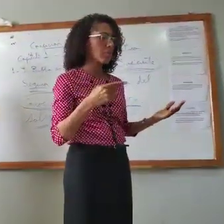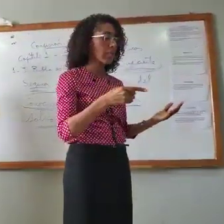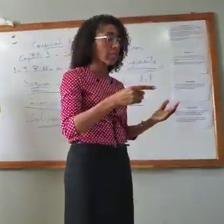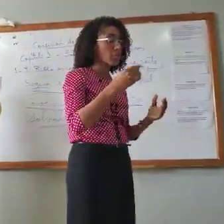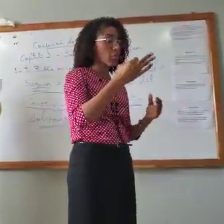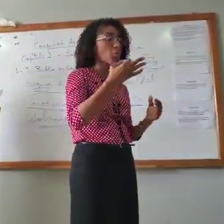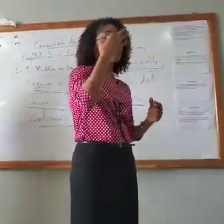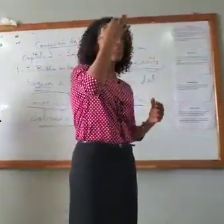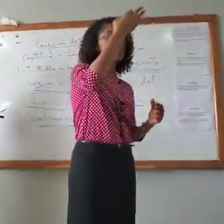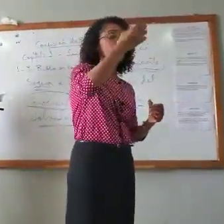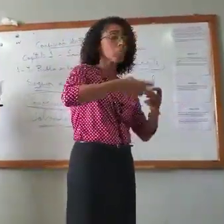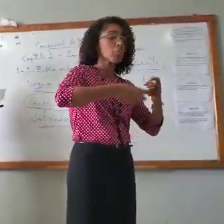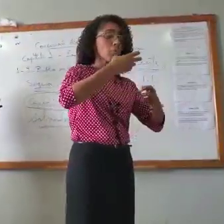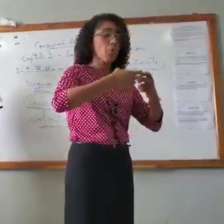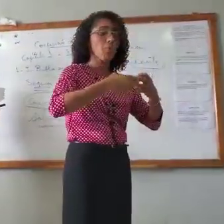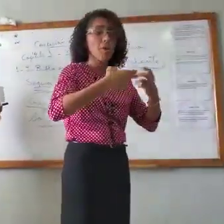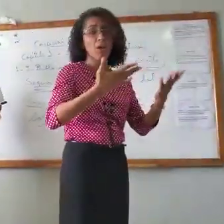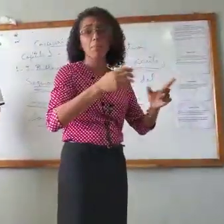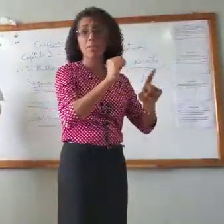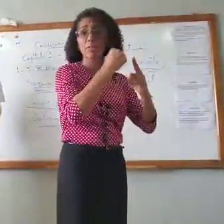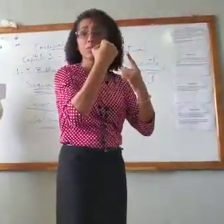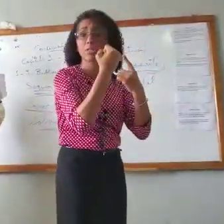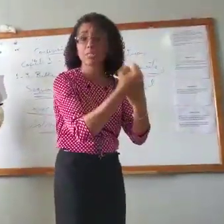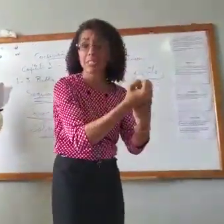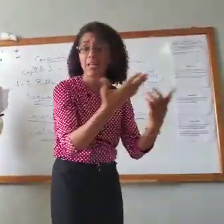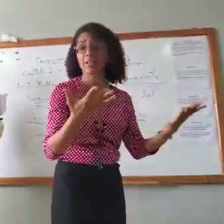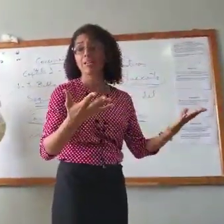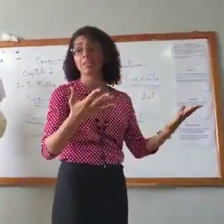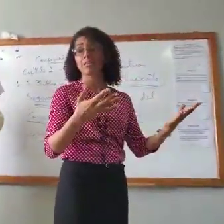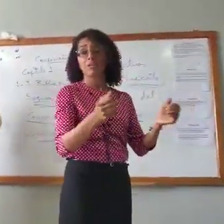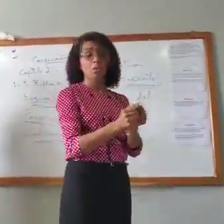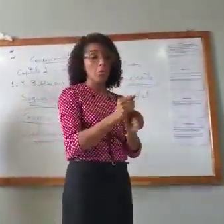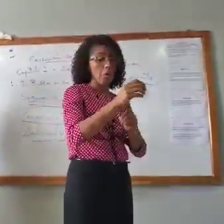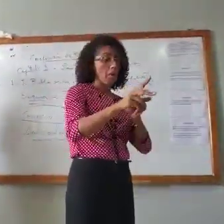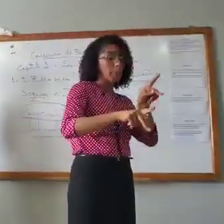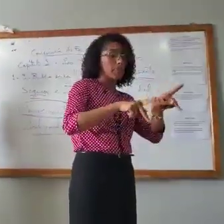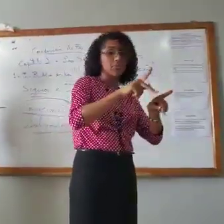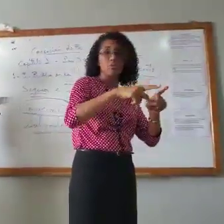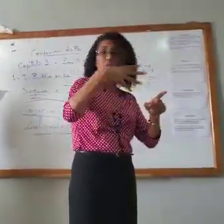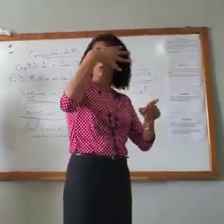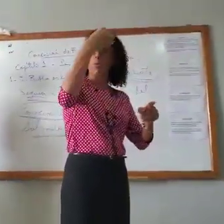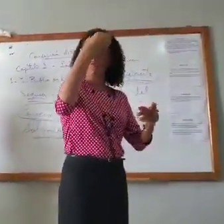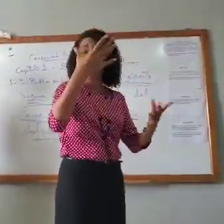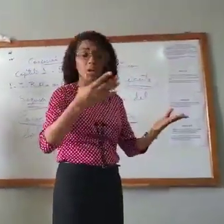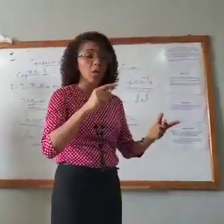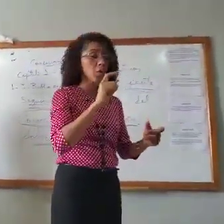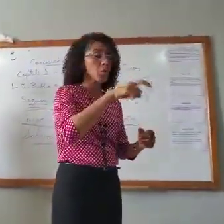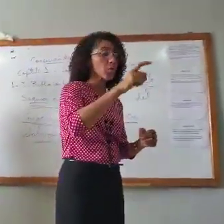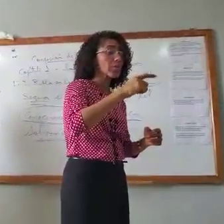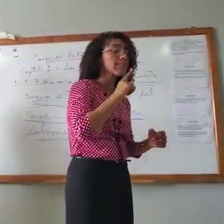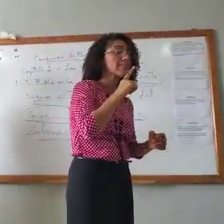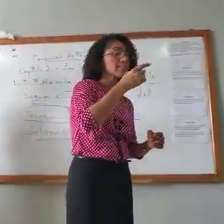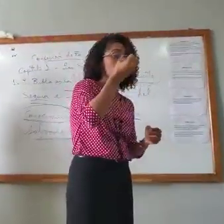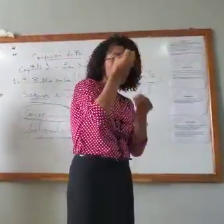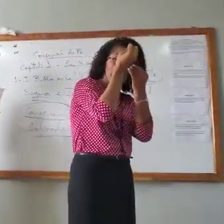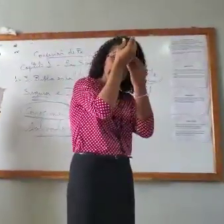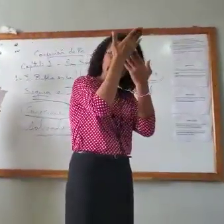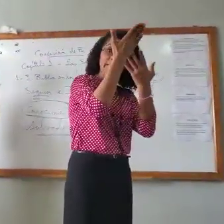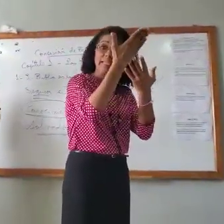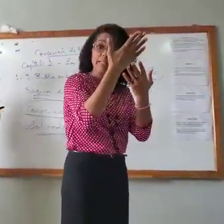problemas en la sociedad más para adelante, tú tienes un niño dirigente, una niña obediente,